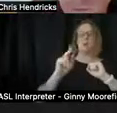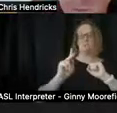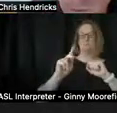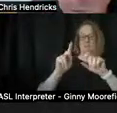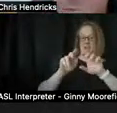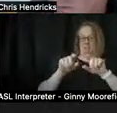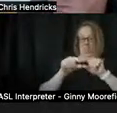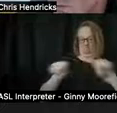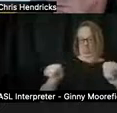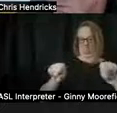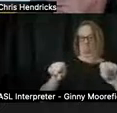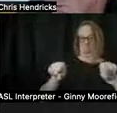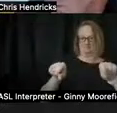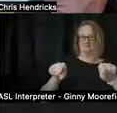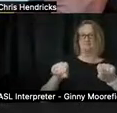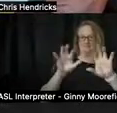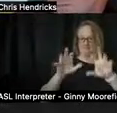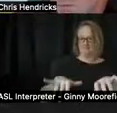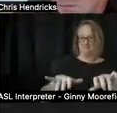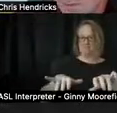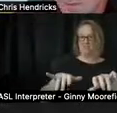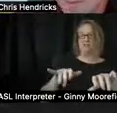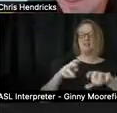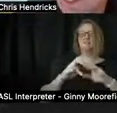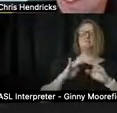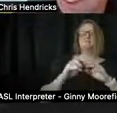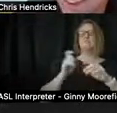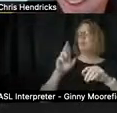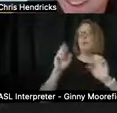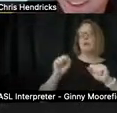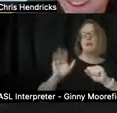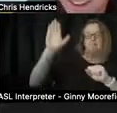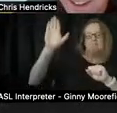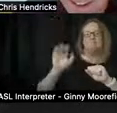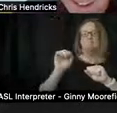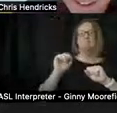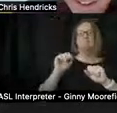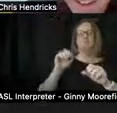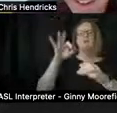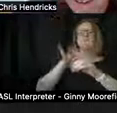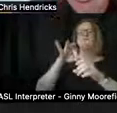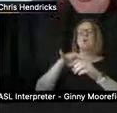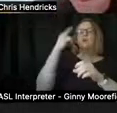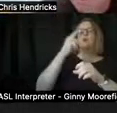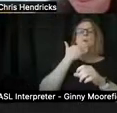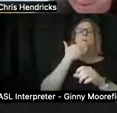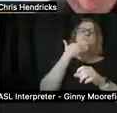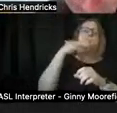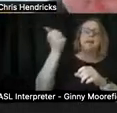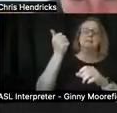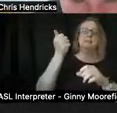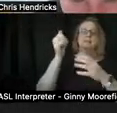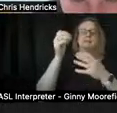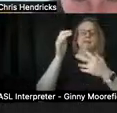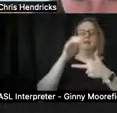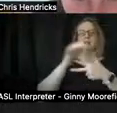diversión en el chat o en la pantalla de su vídeo con los dedos levantados busquen Cuál es la mejor